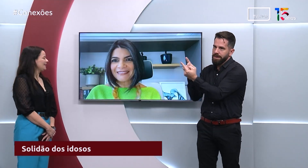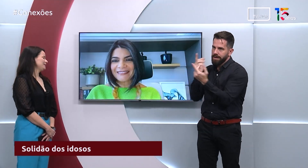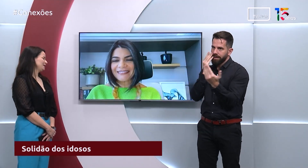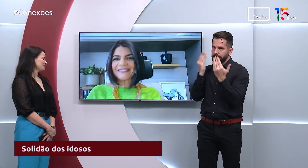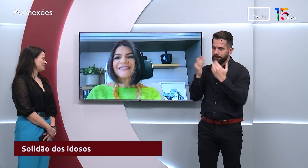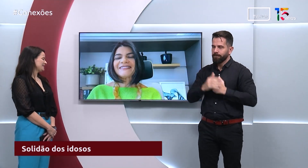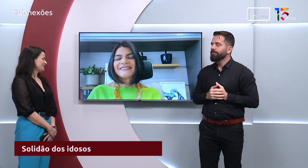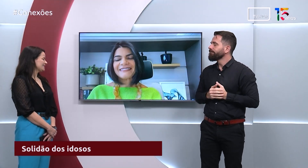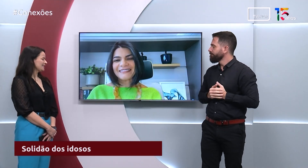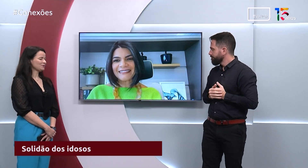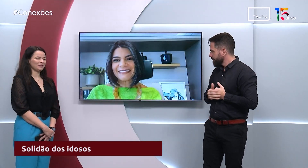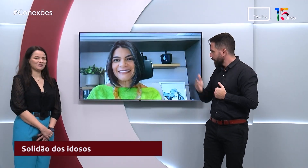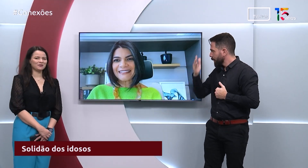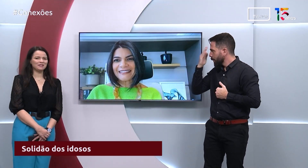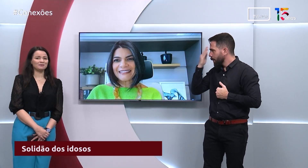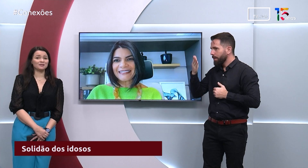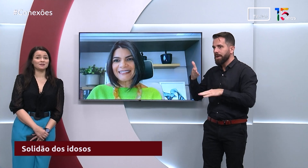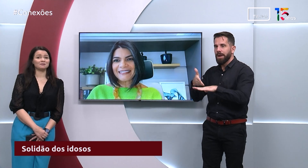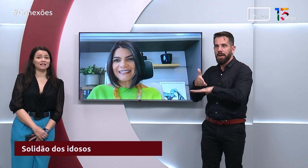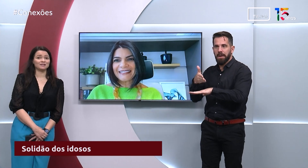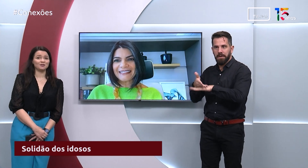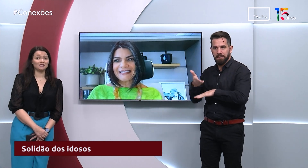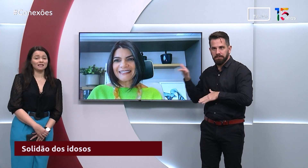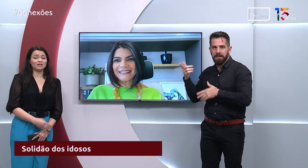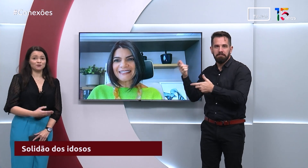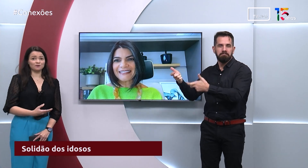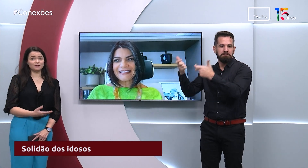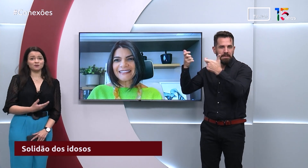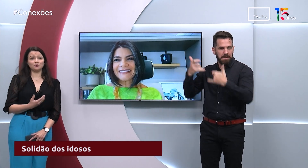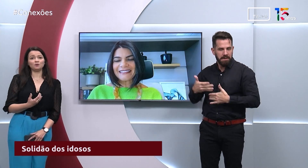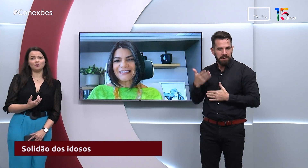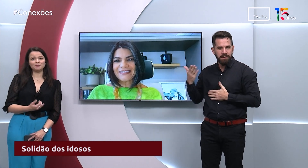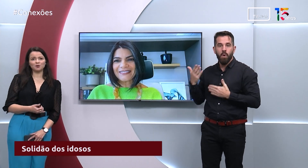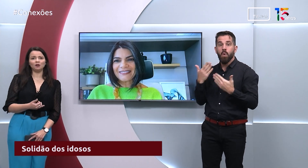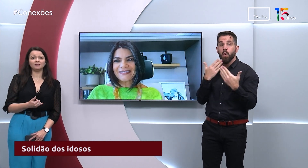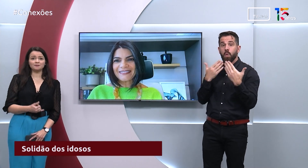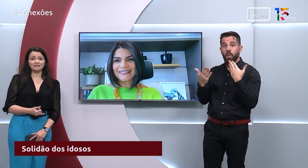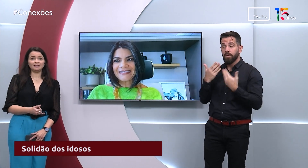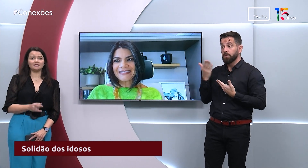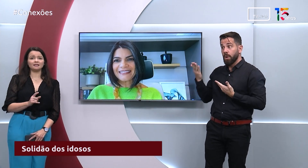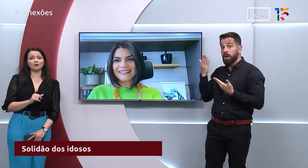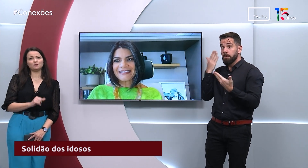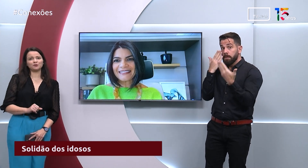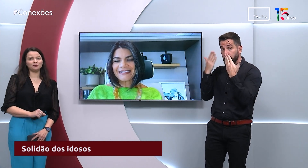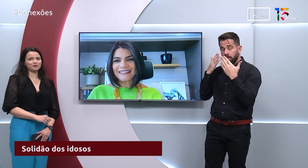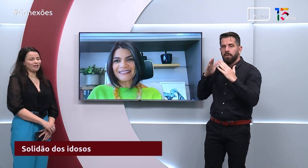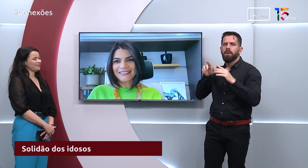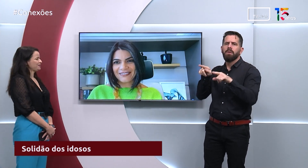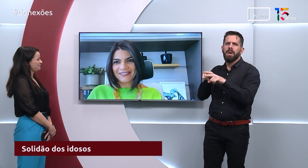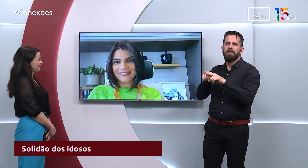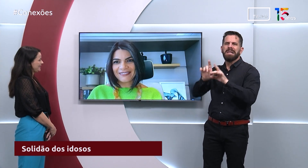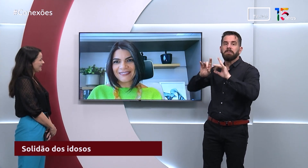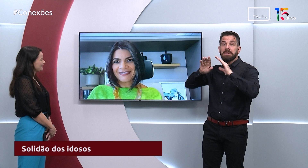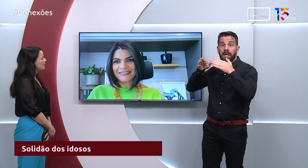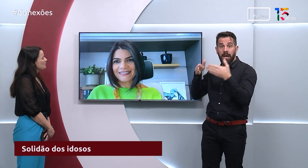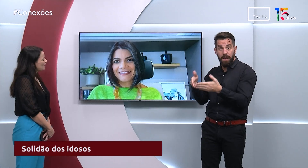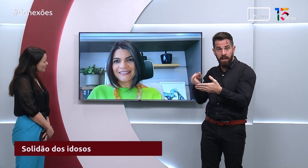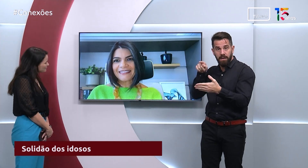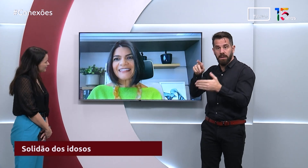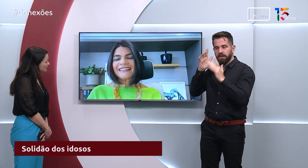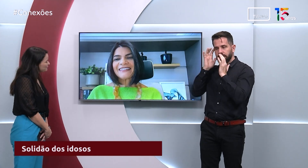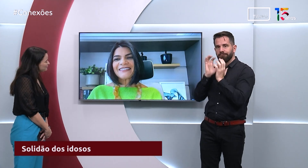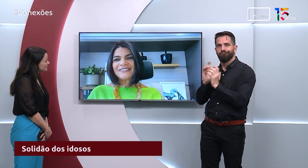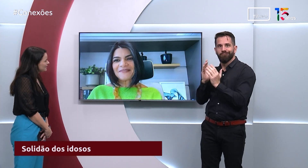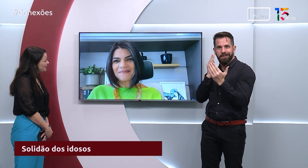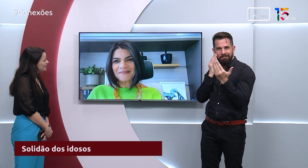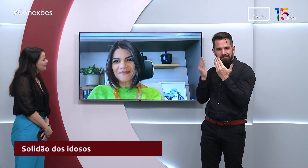muito obrigada pela sua presença aqui no Conexões, pelas suas explicações. A gente conversou com a psicóloga e especialista em neuropsicologia, Regiane Ferreira. Uma